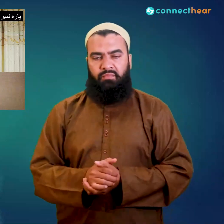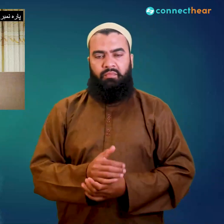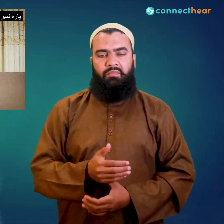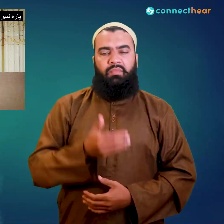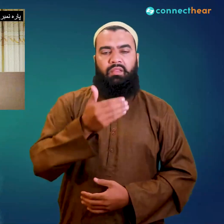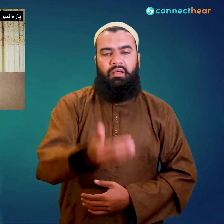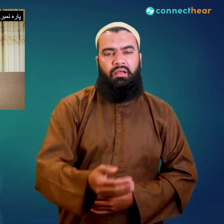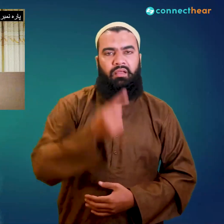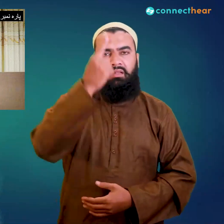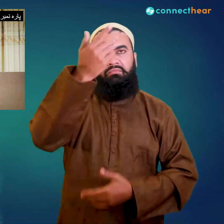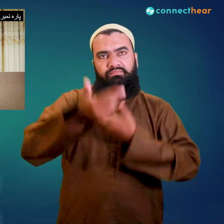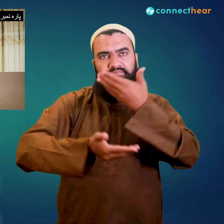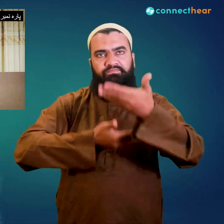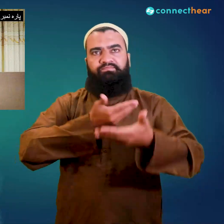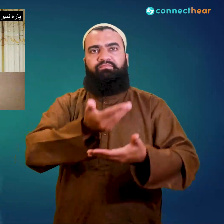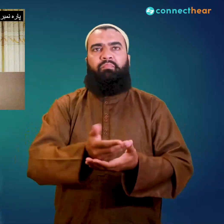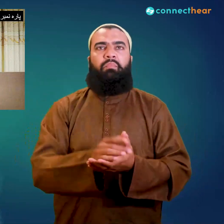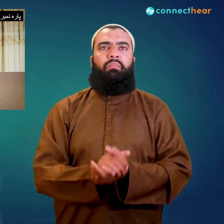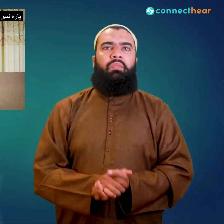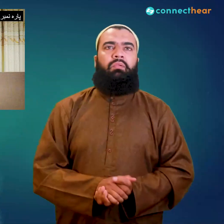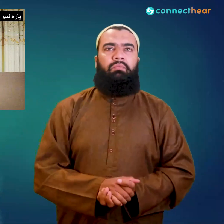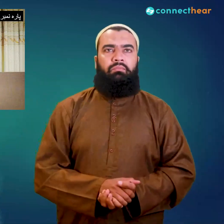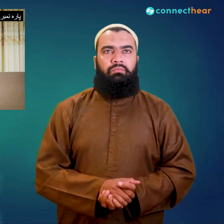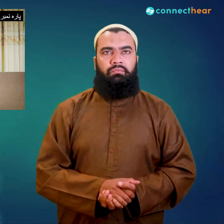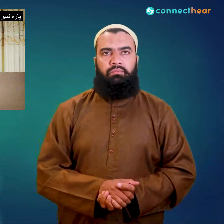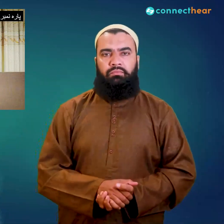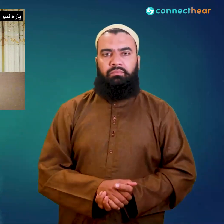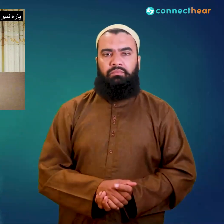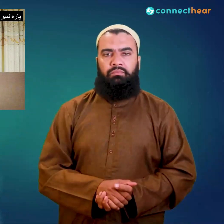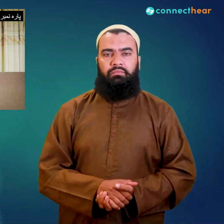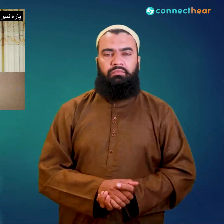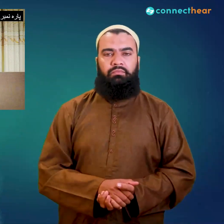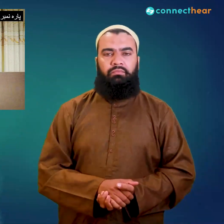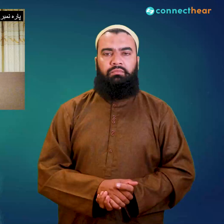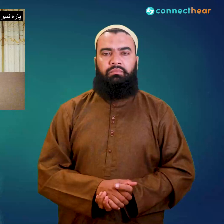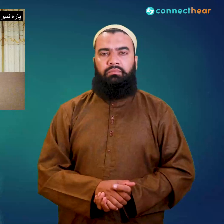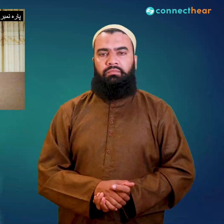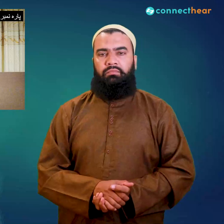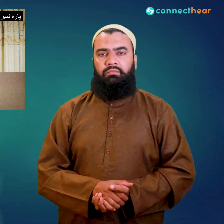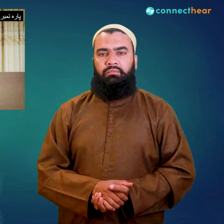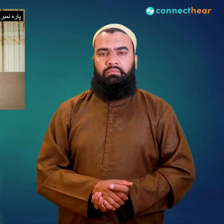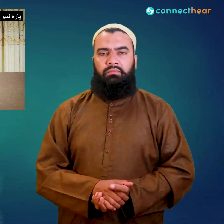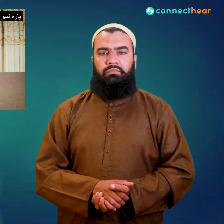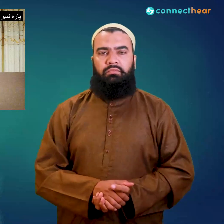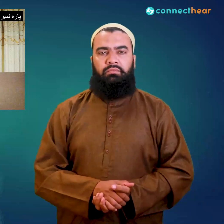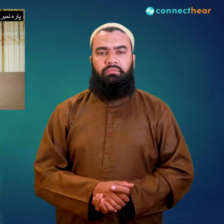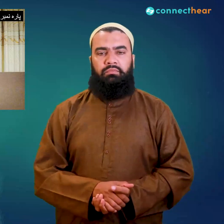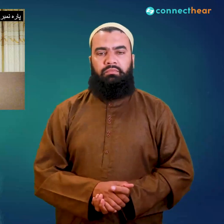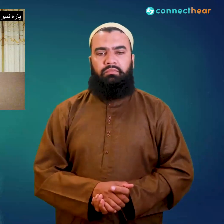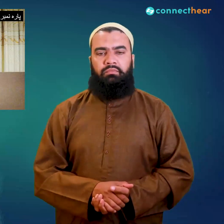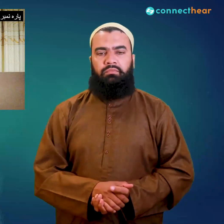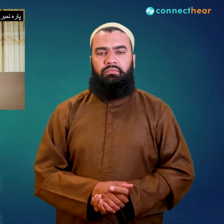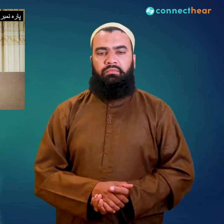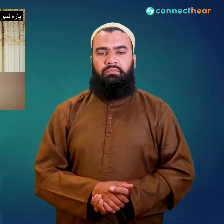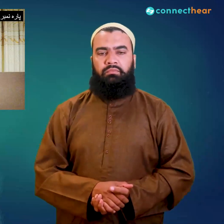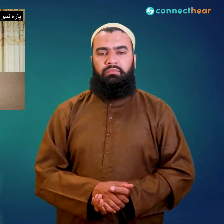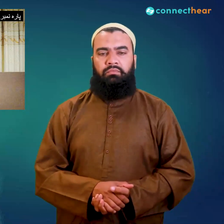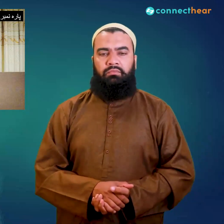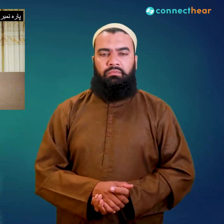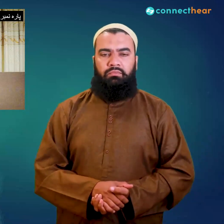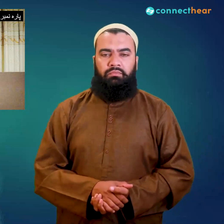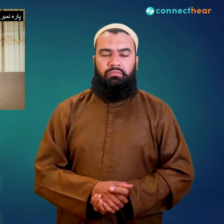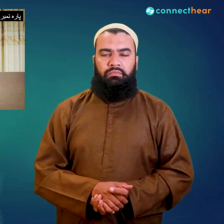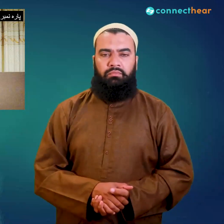رکوع نمبر 14، آیت نمبر 7۔ وَإِذْ تَأَذَّنَ رَبُّكُمْ لَئِن شَكَرْتُمْ لَأَزِيدَنَّكُمْ۔ آپ کے